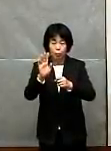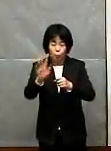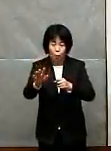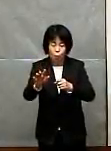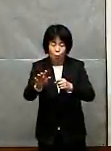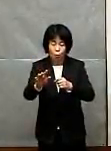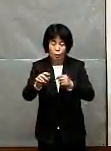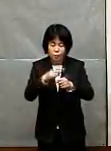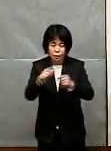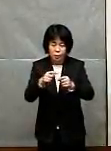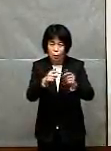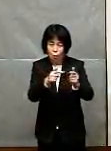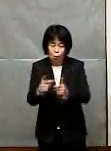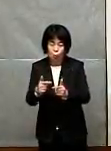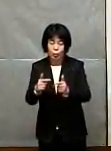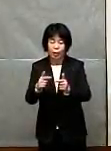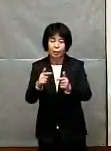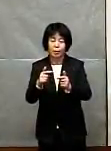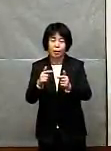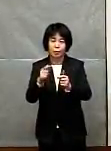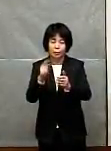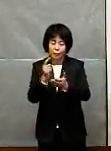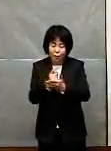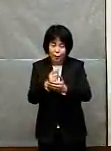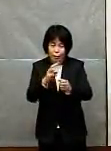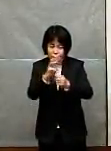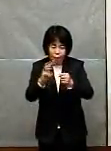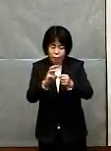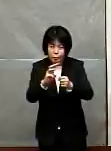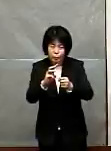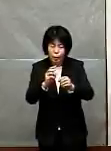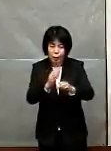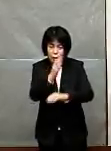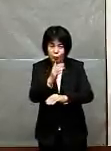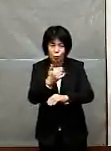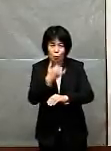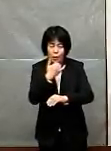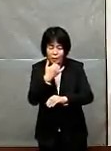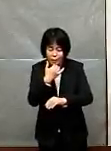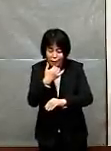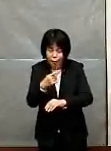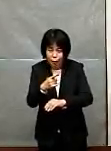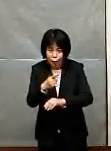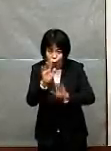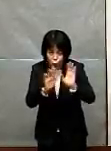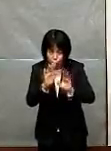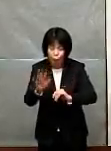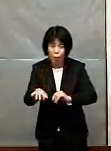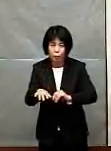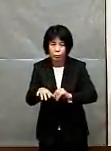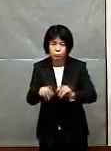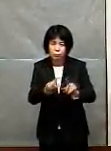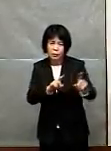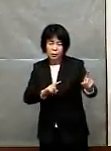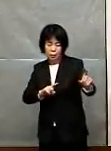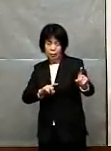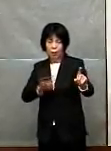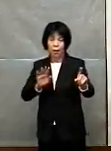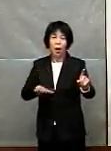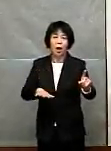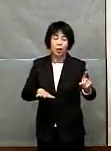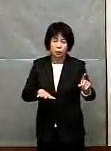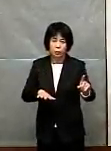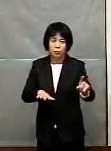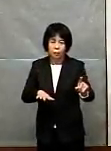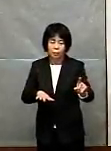年遅れただけですね、もう30年以上待たされているわけですよね。置き去りにされているという言葉